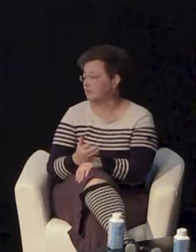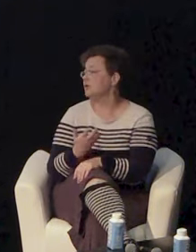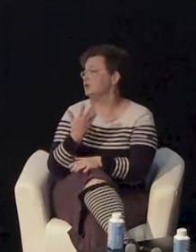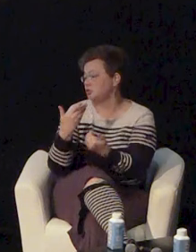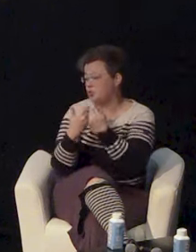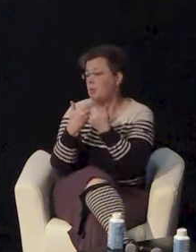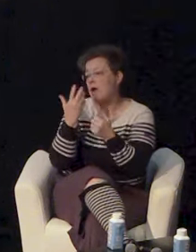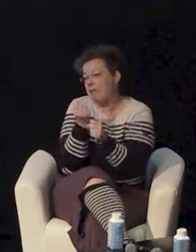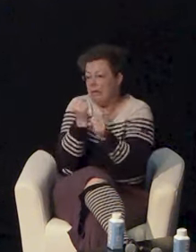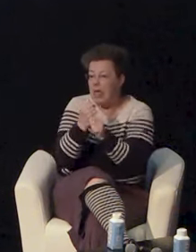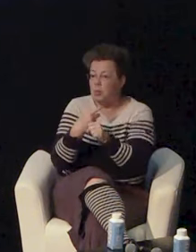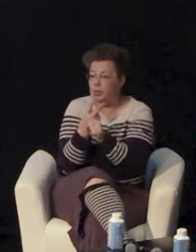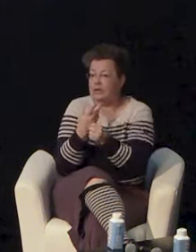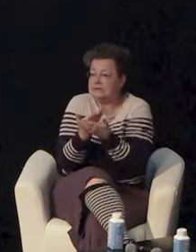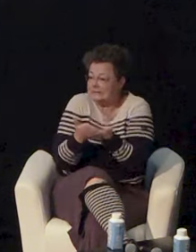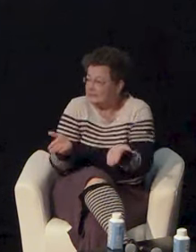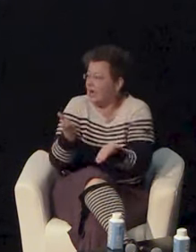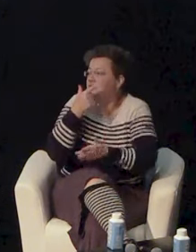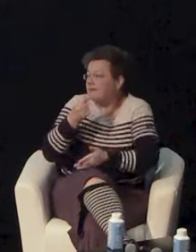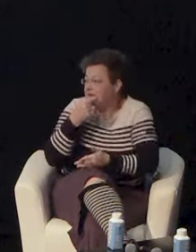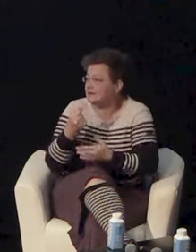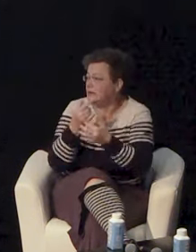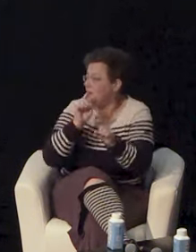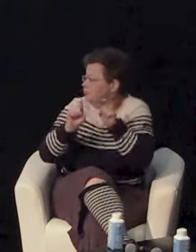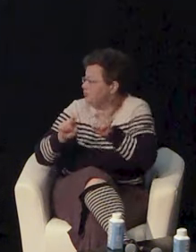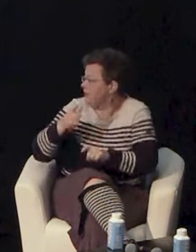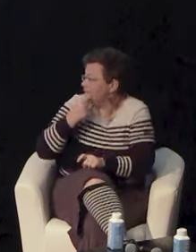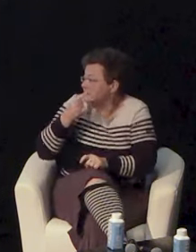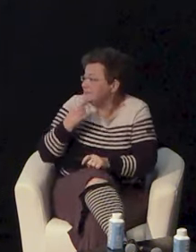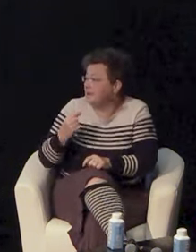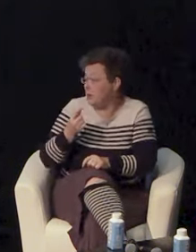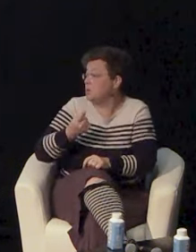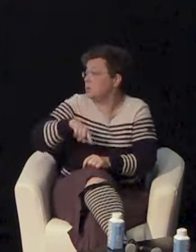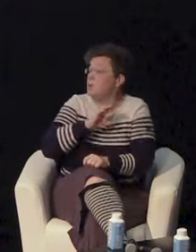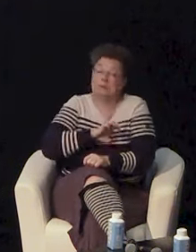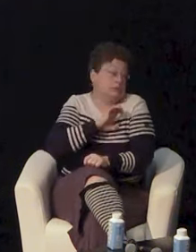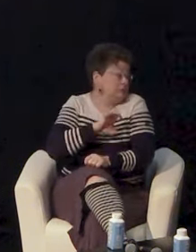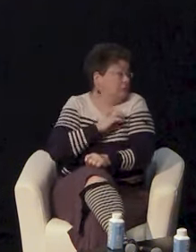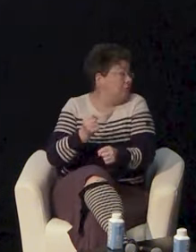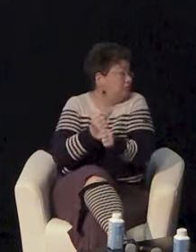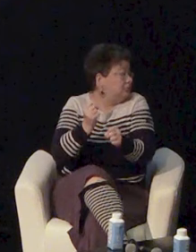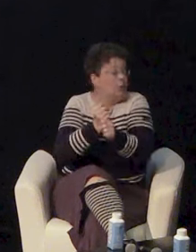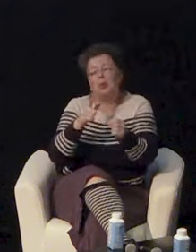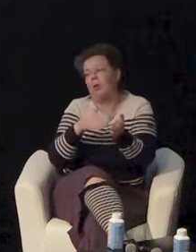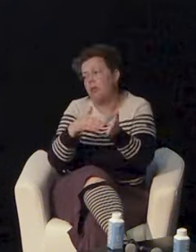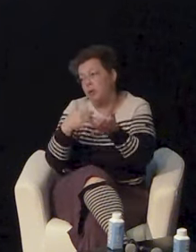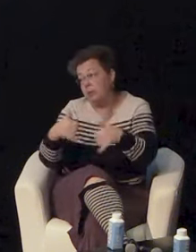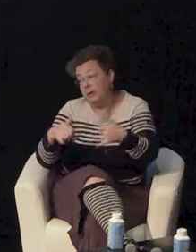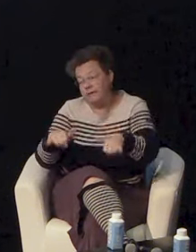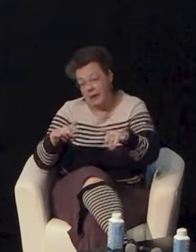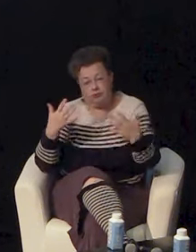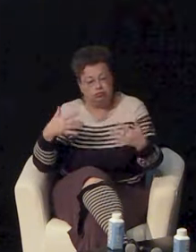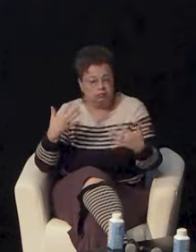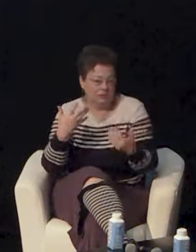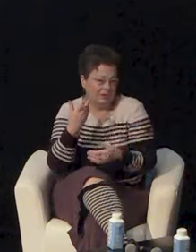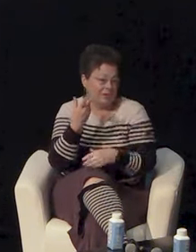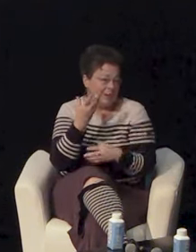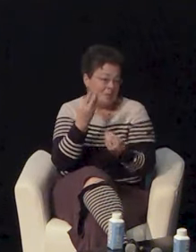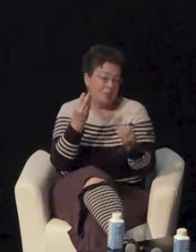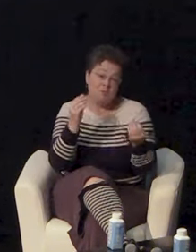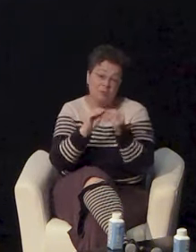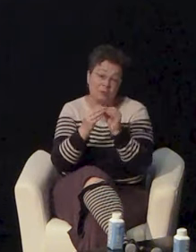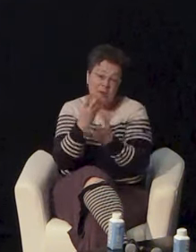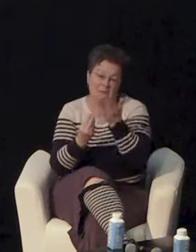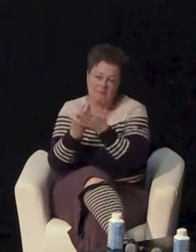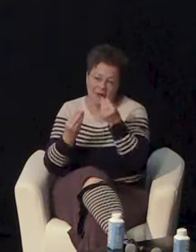qui le connaissent, mais ce n'est pas quelque chose qui est maîtrisé par tout le monde. Donc, on a essayé de faire un outil encore plus simple pour que les profs puissent avoir accès. Bon,